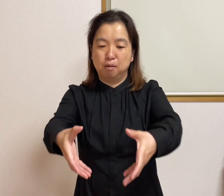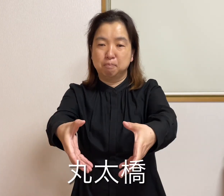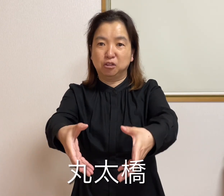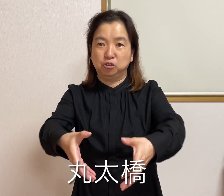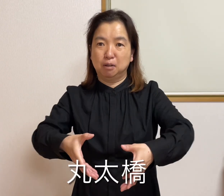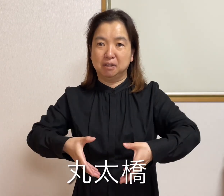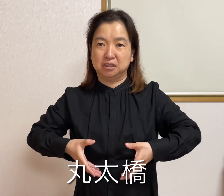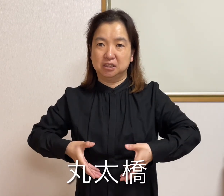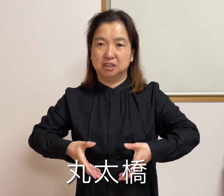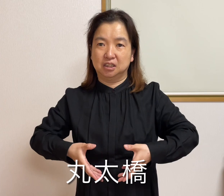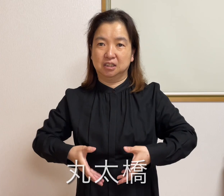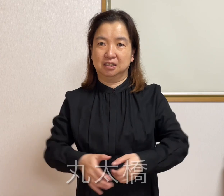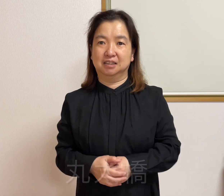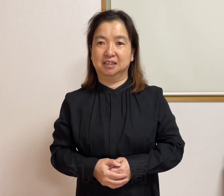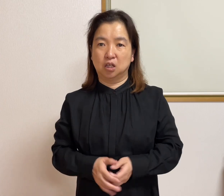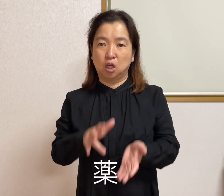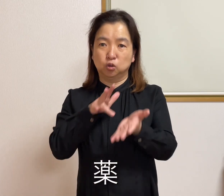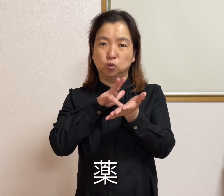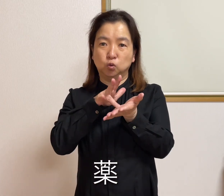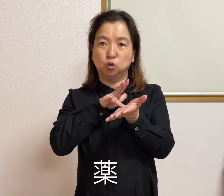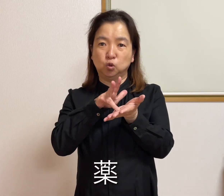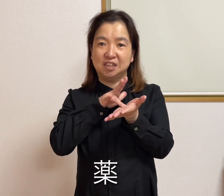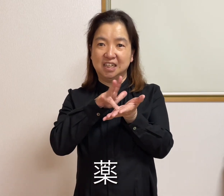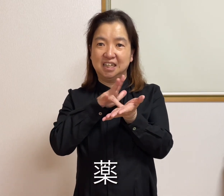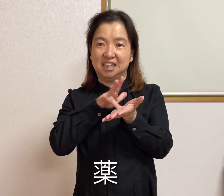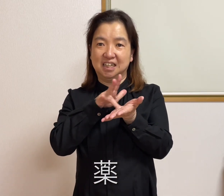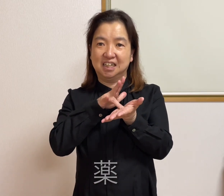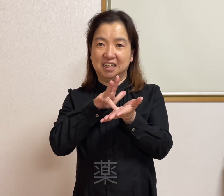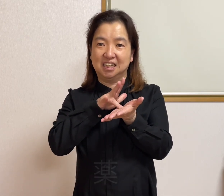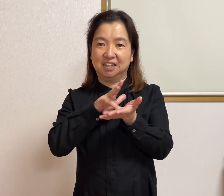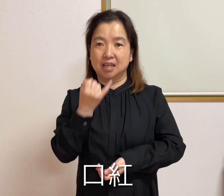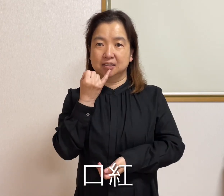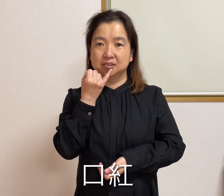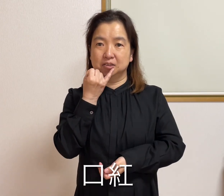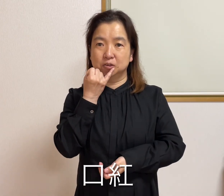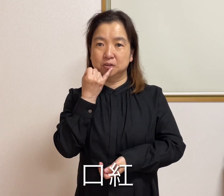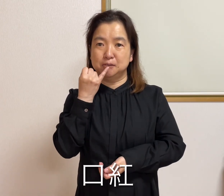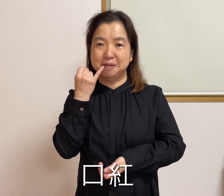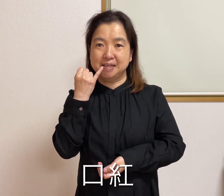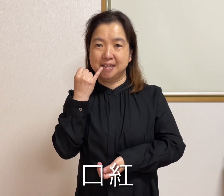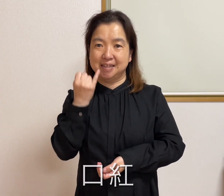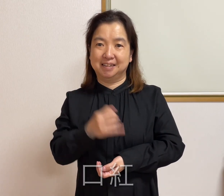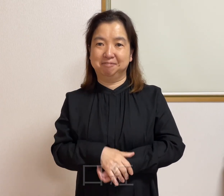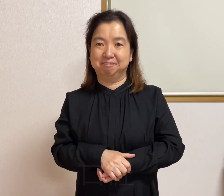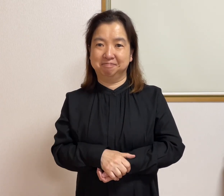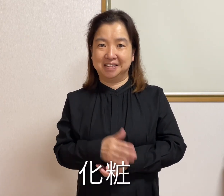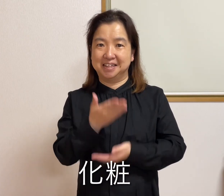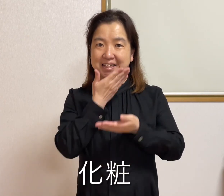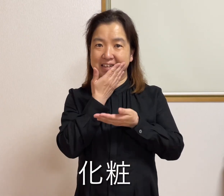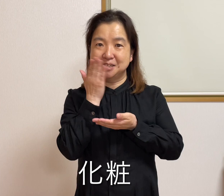丸太橋、薬、口紅、化粧、